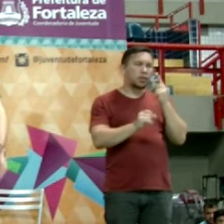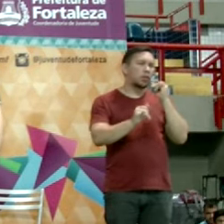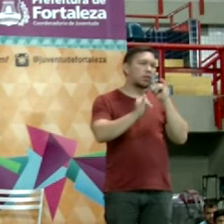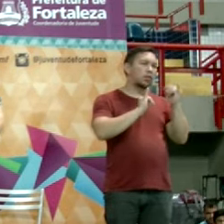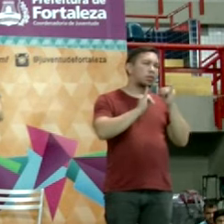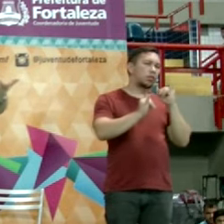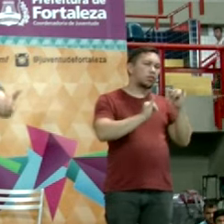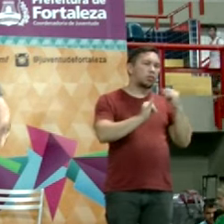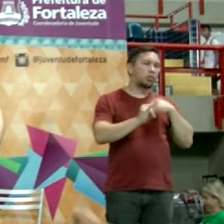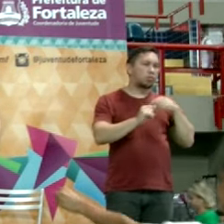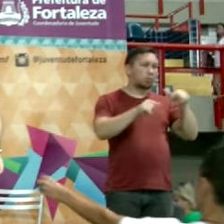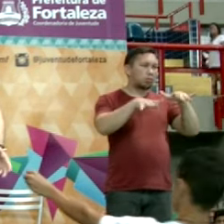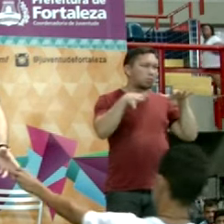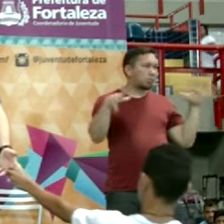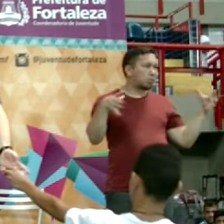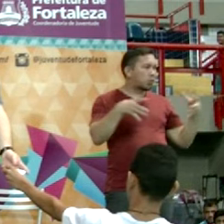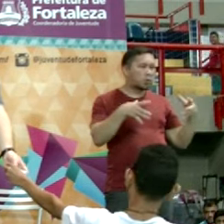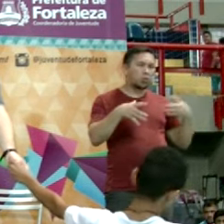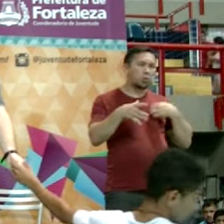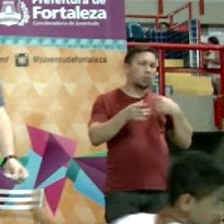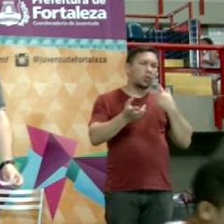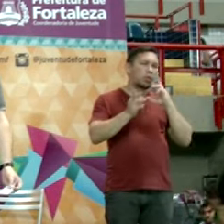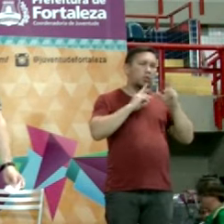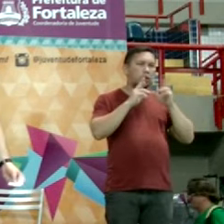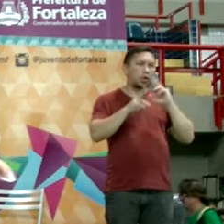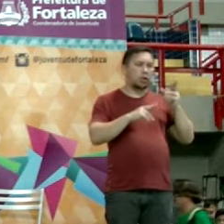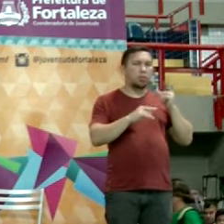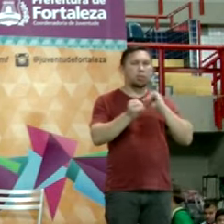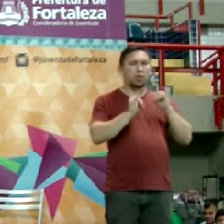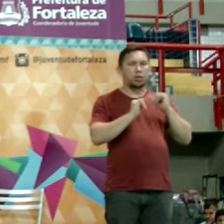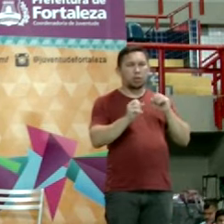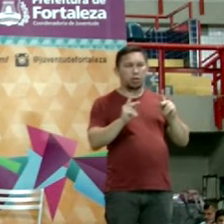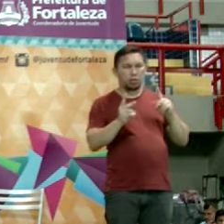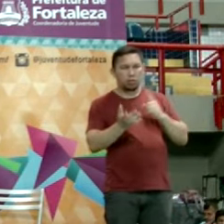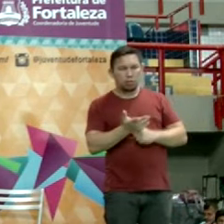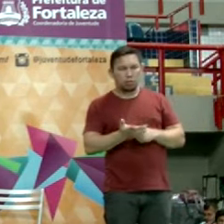internet, pode marcar um hangout, por exemplo, sei lá. Pode ser?